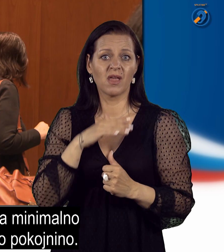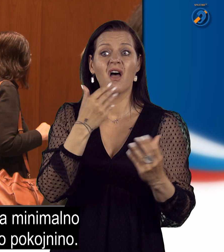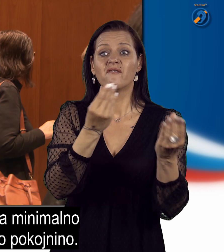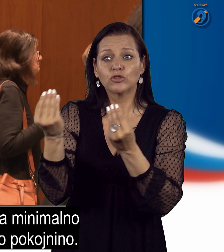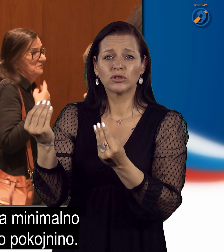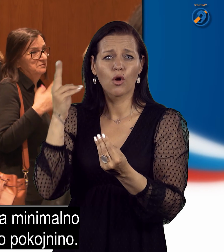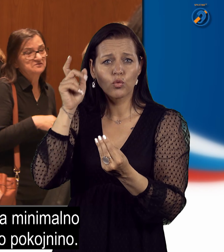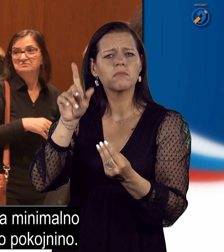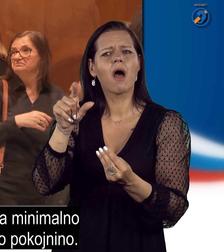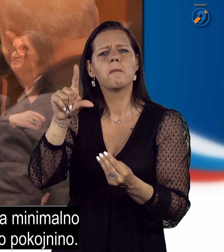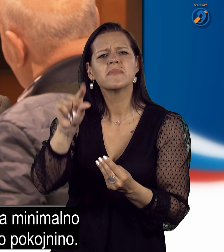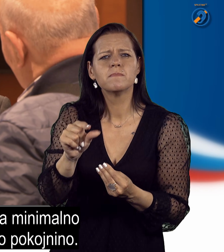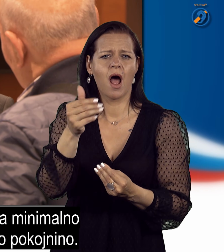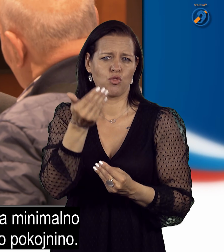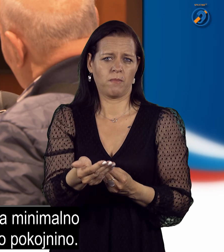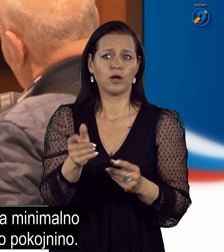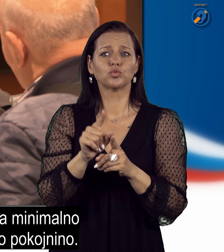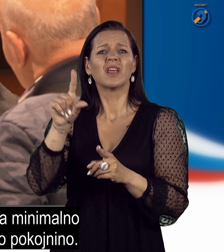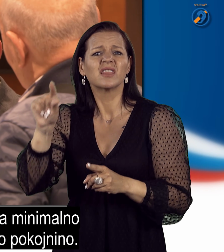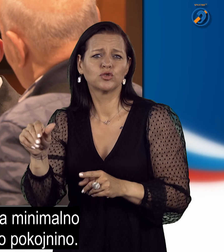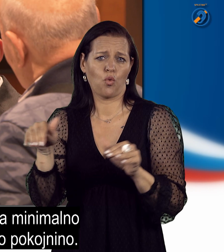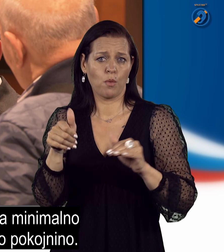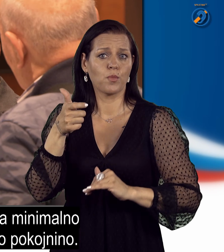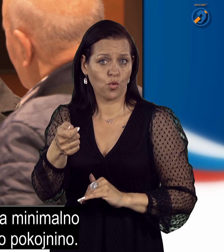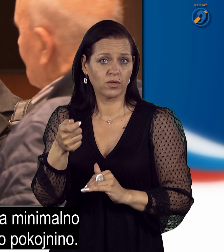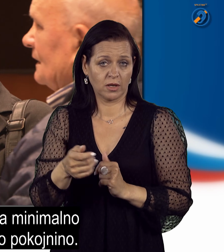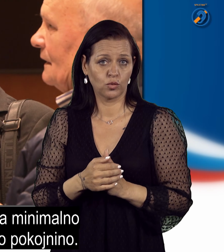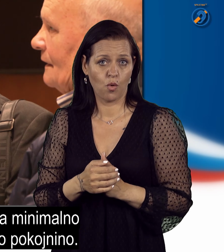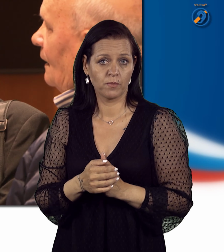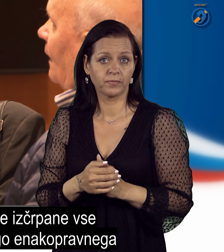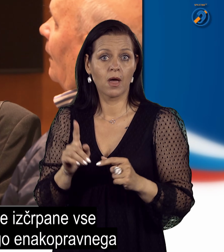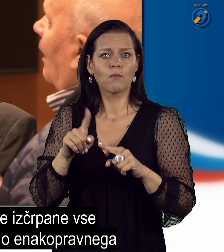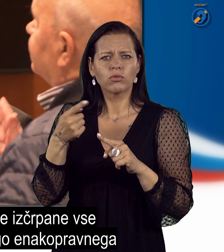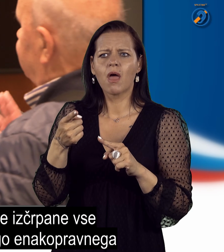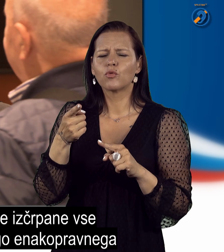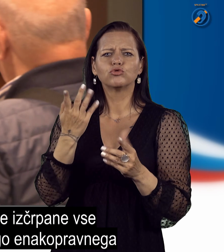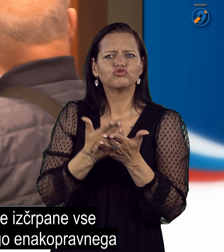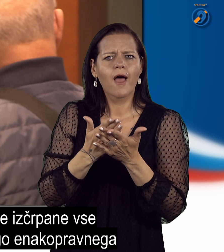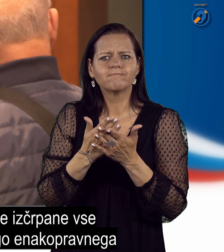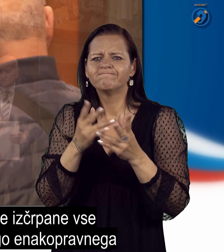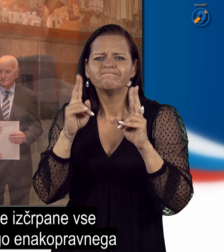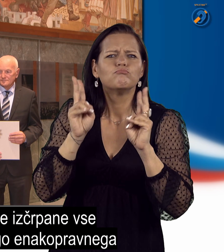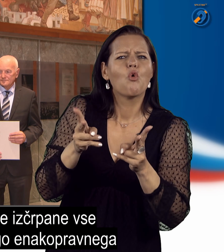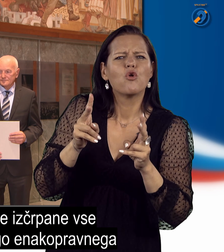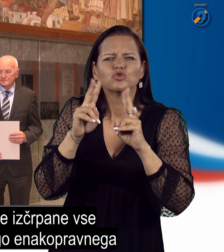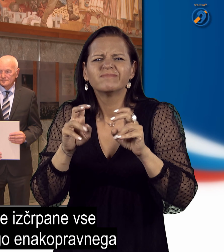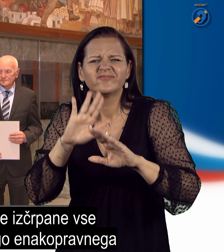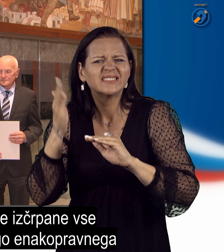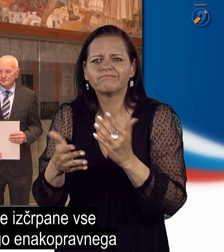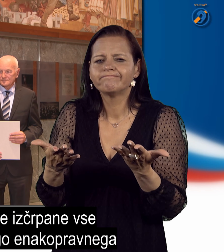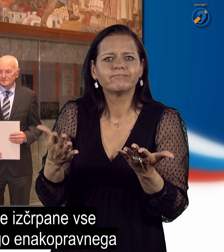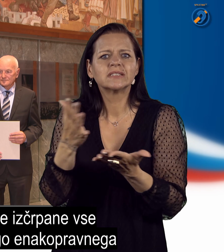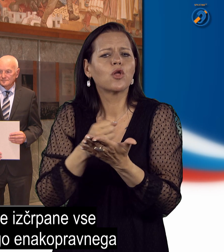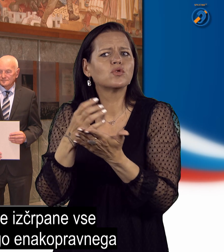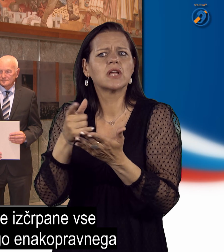Večina jih ima minimalno plačo in nizko pokojnino. Potem, ko so bile izčrpane vse možnosti za dosego